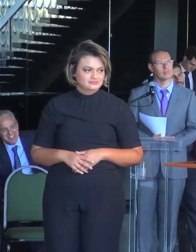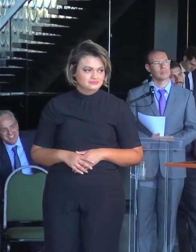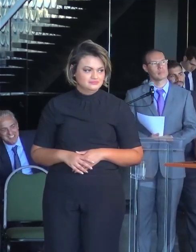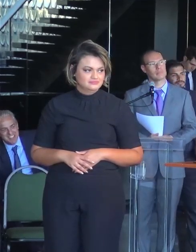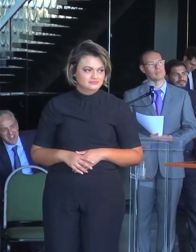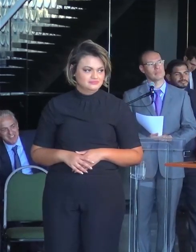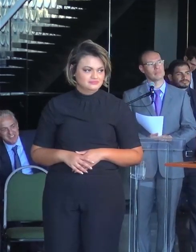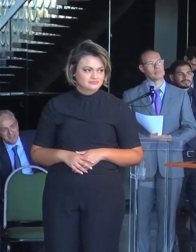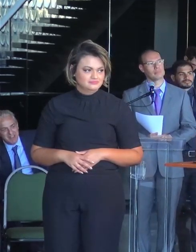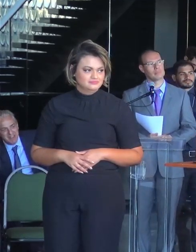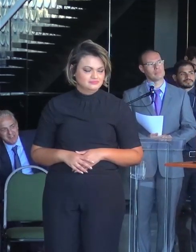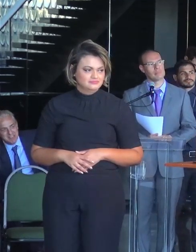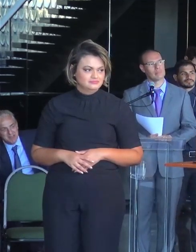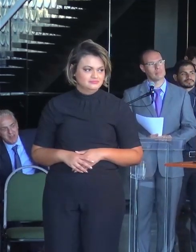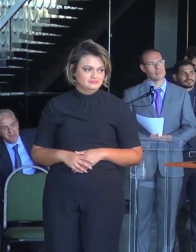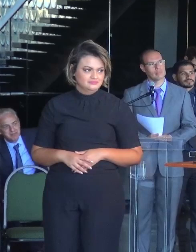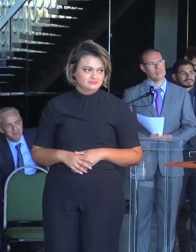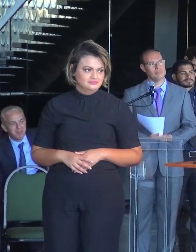realizações.